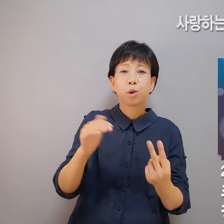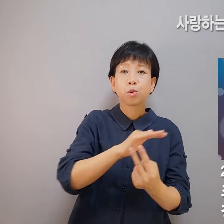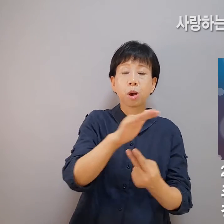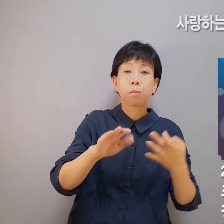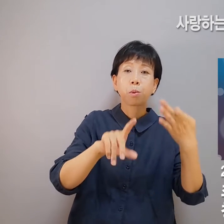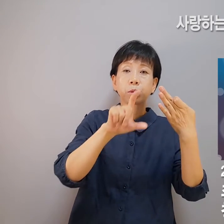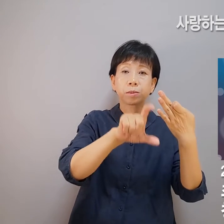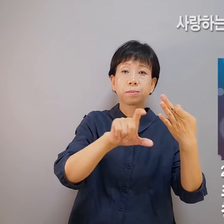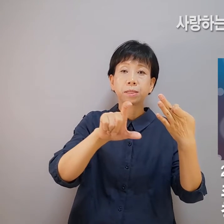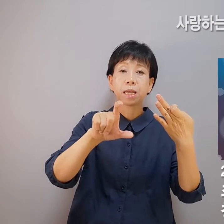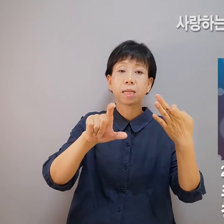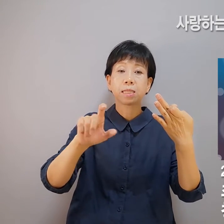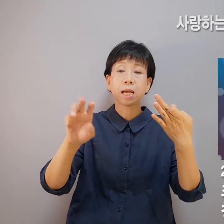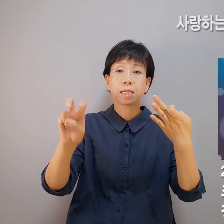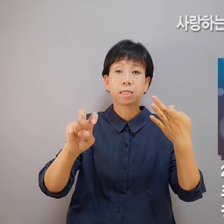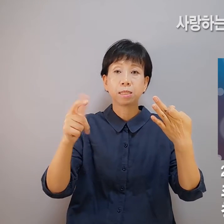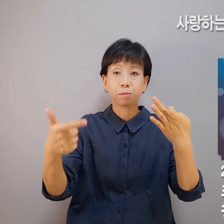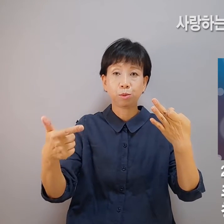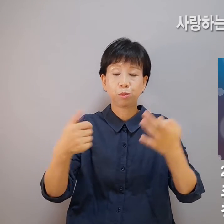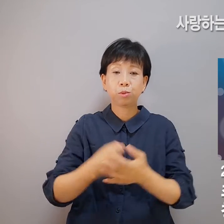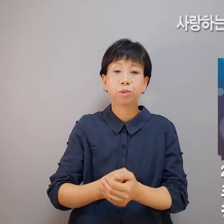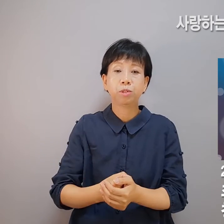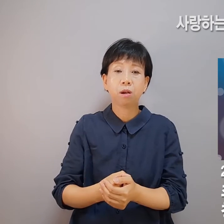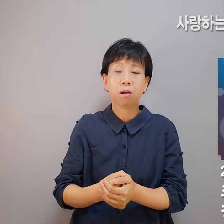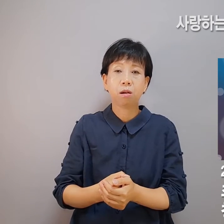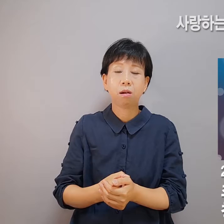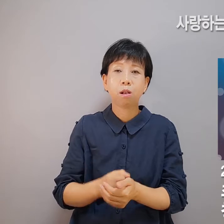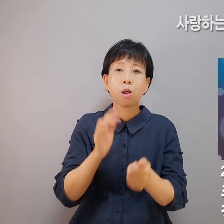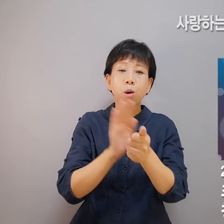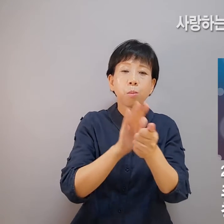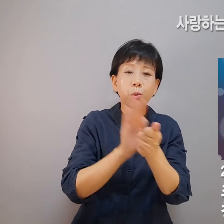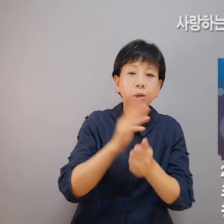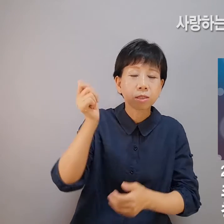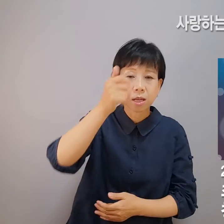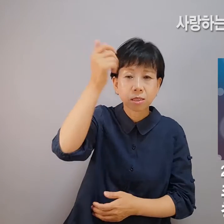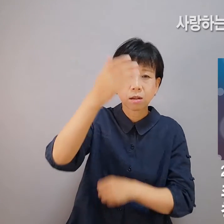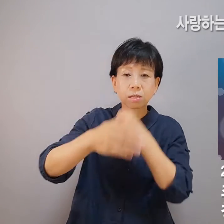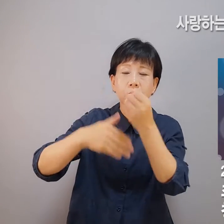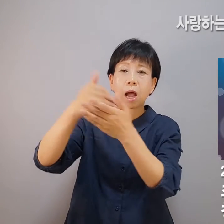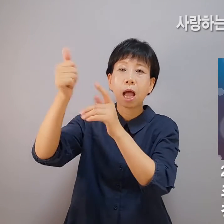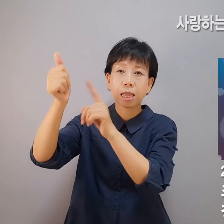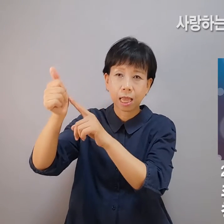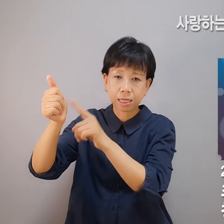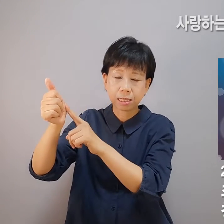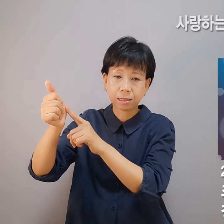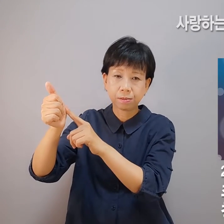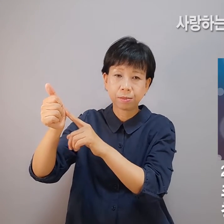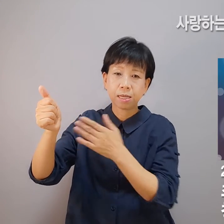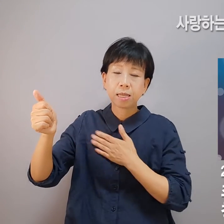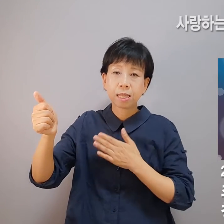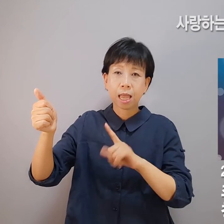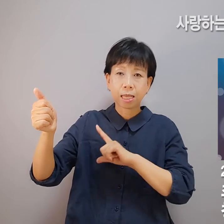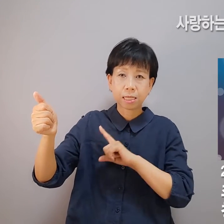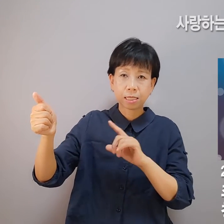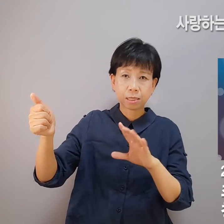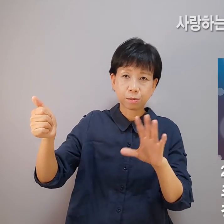번 더 읽어보겠습니다. 보혜사 곧 아버지께서 내 이름으로 보내실 성령, 그가 너희에게